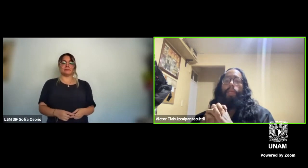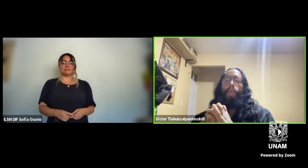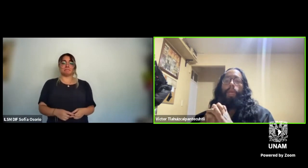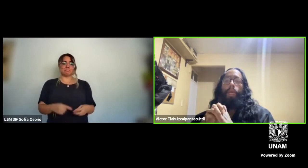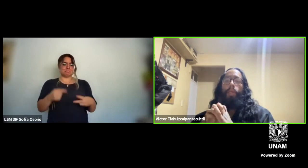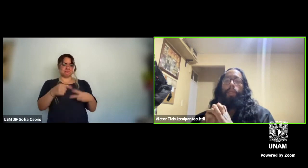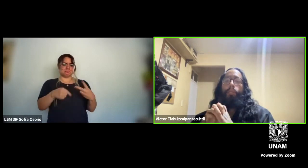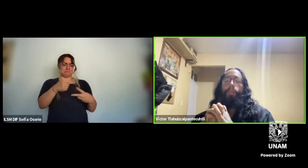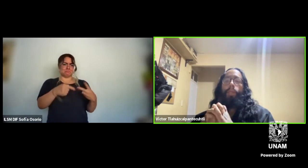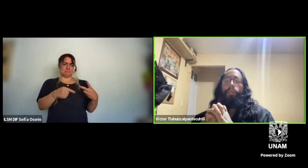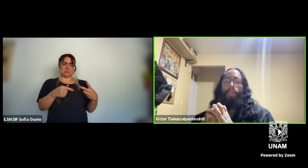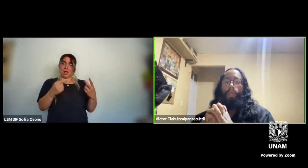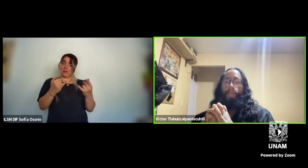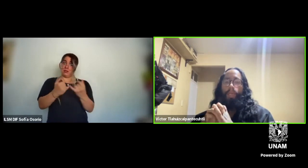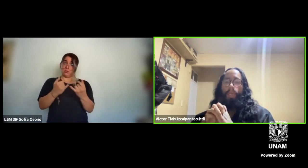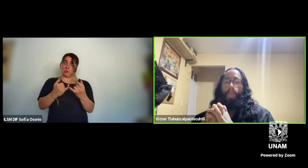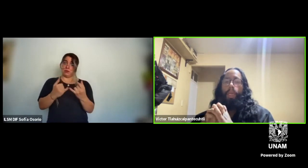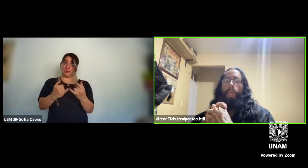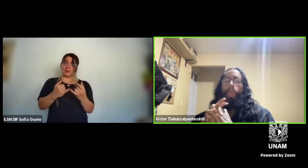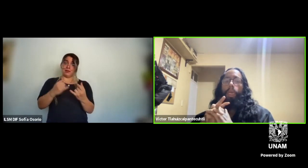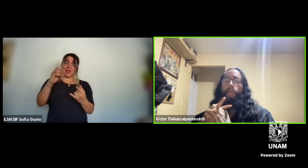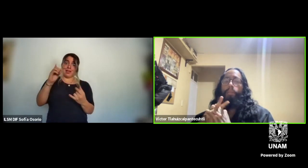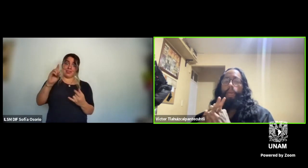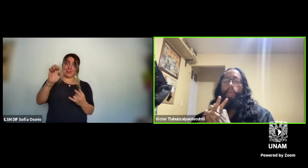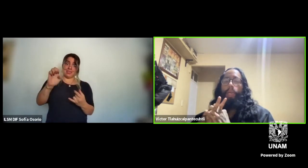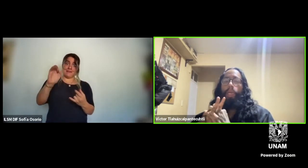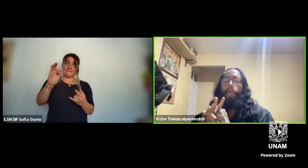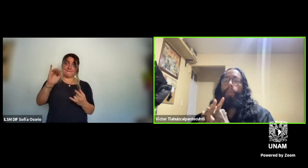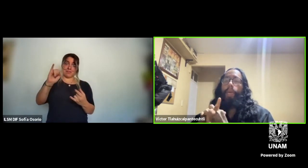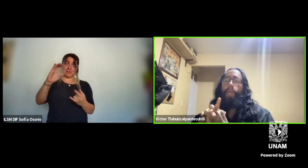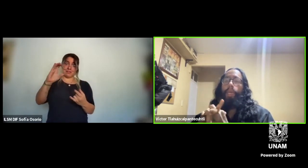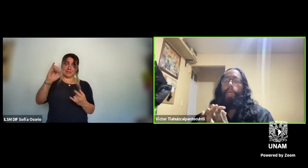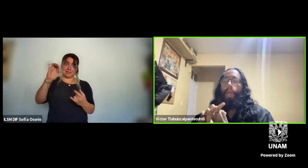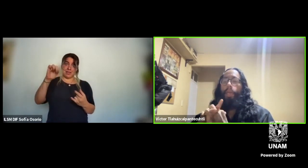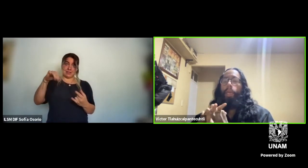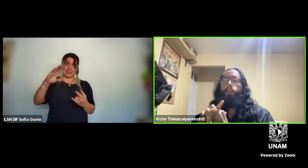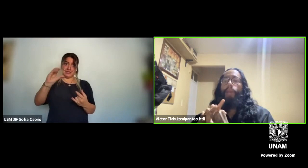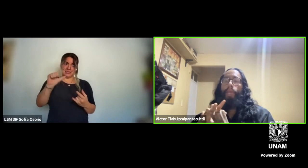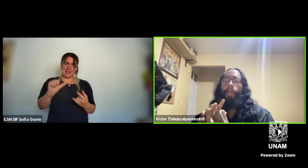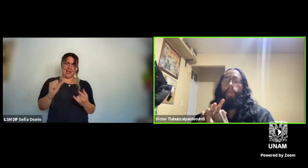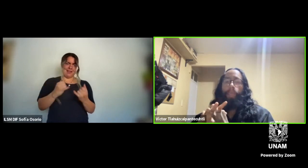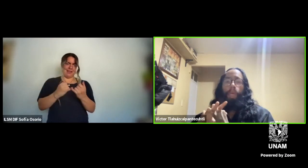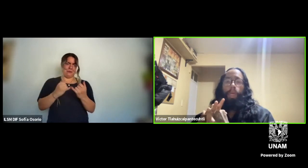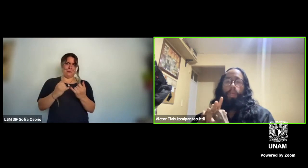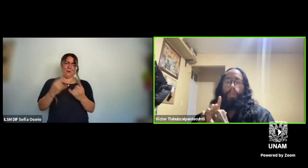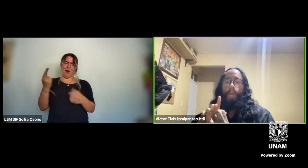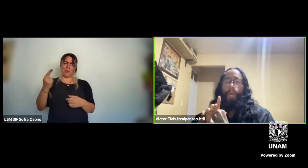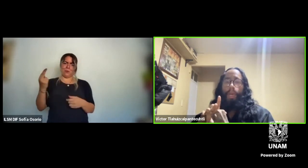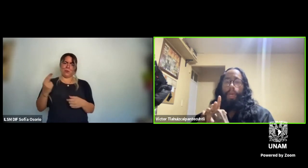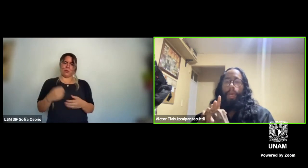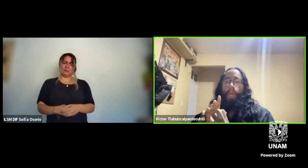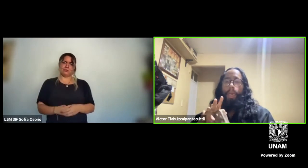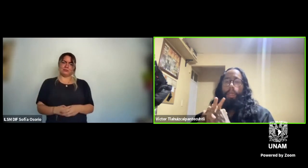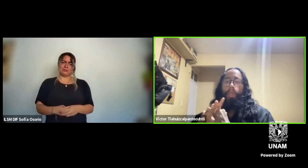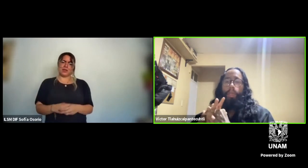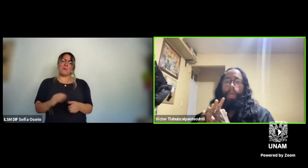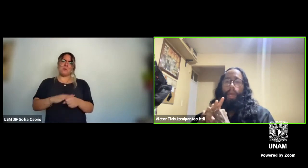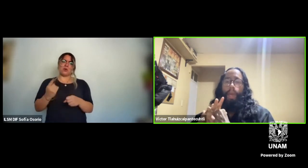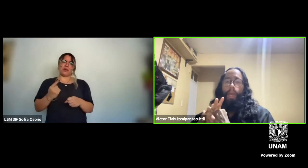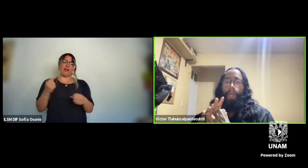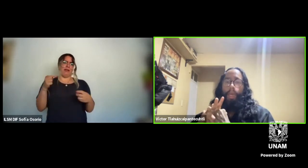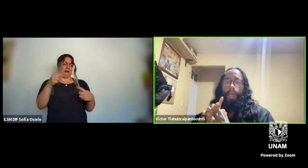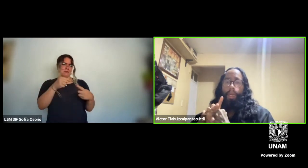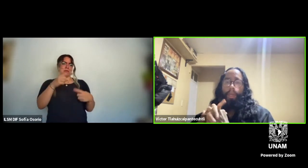nuevo aparece el concepto de deficiencia y pareciera ser que aunque tiene ahí un matiz social,